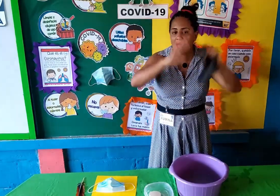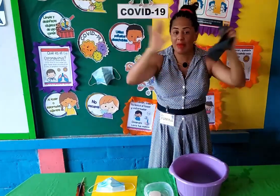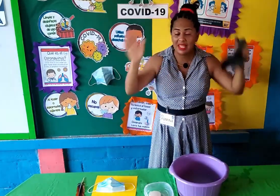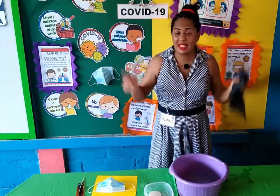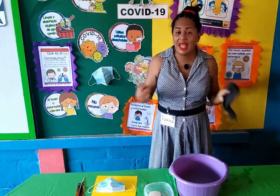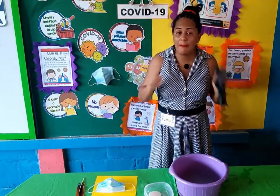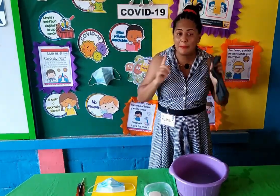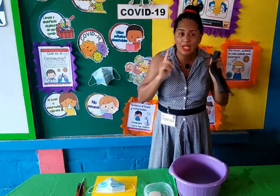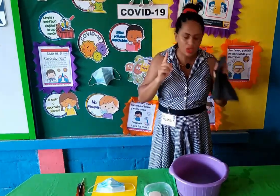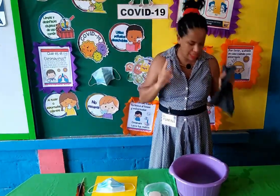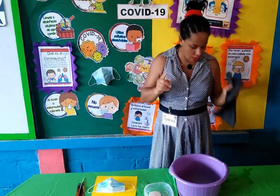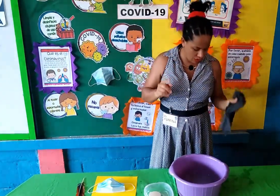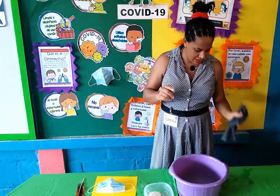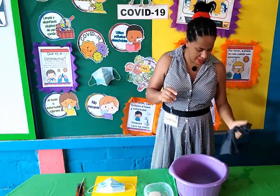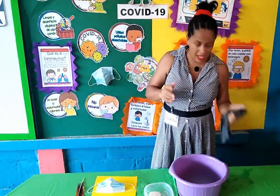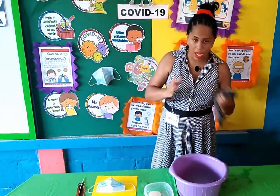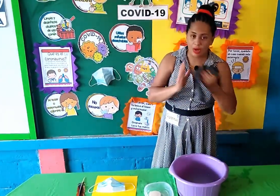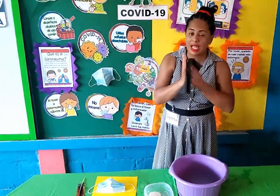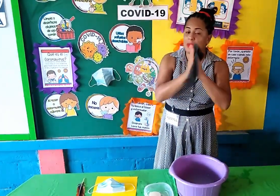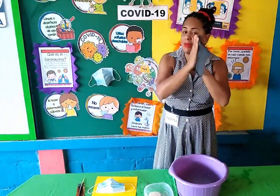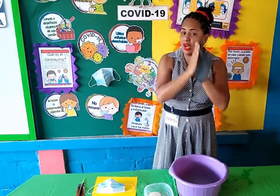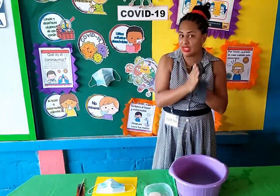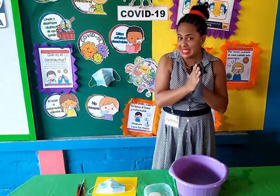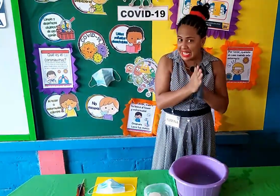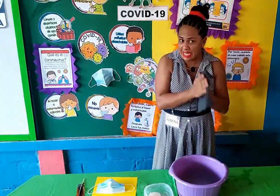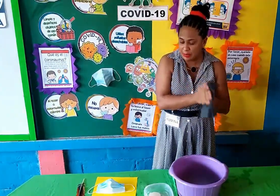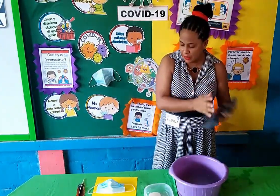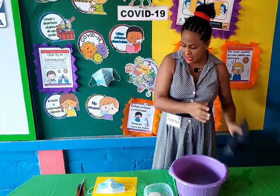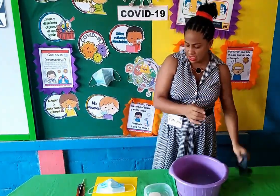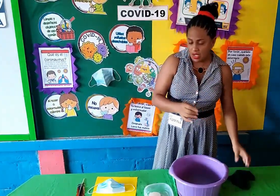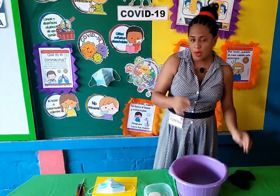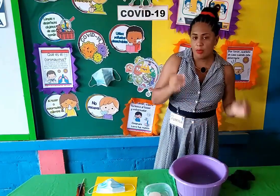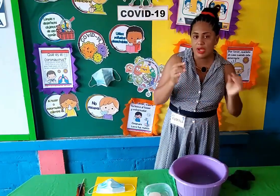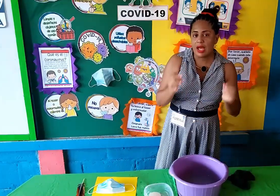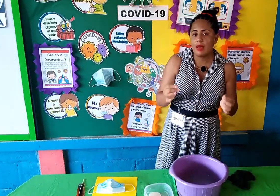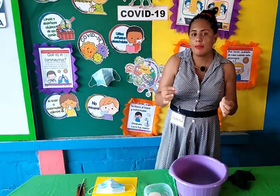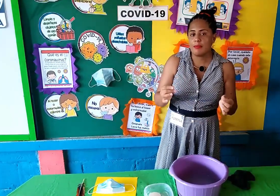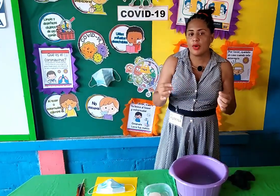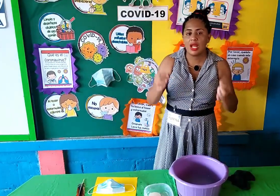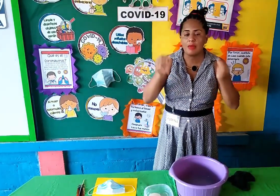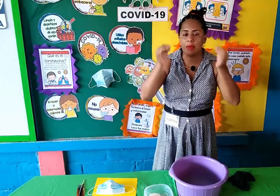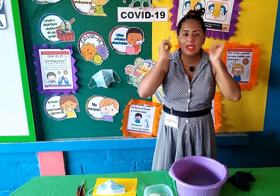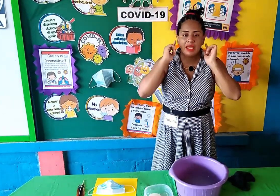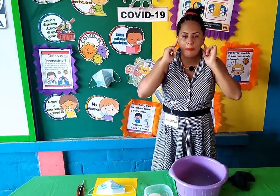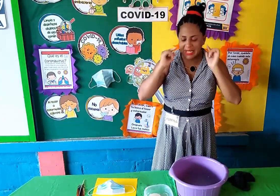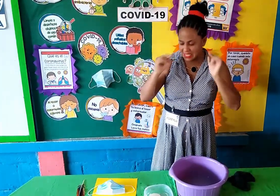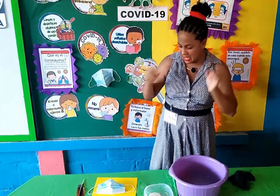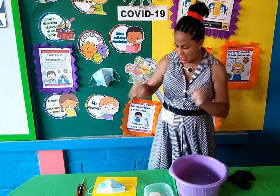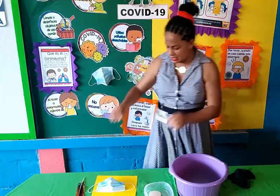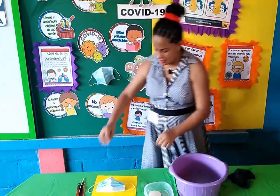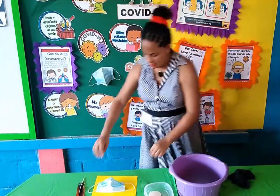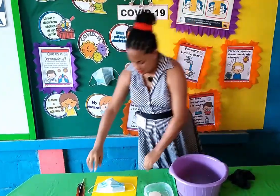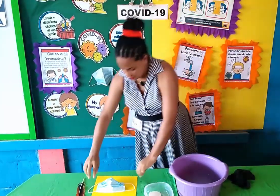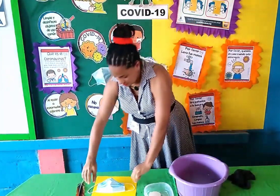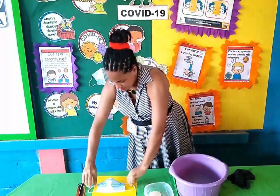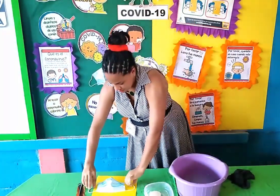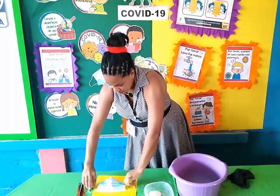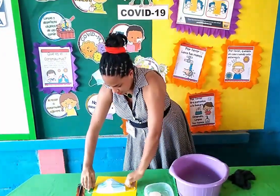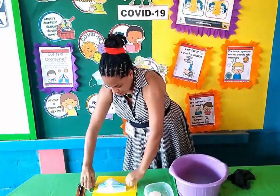las medidas de bioseguridad. Ahora que mis manos ya están limpias, voy a ponerme mi mascarilla.